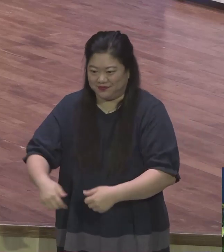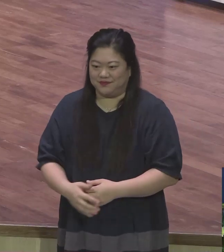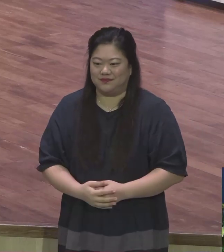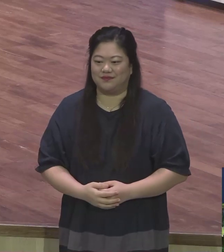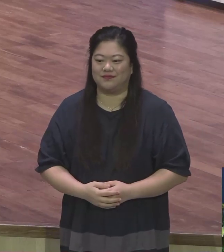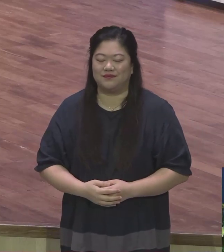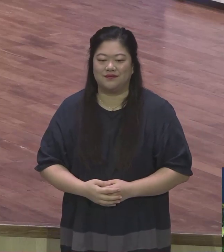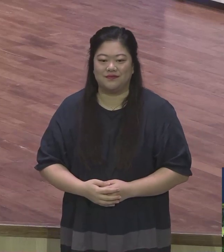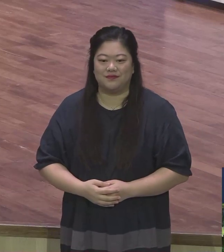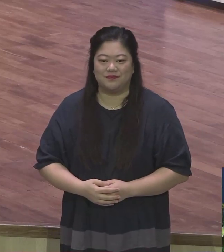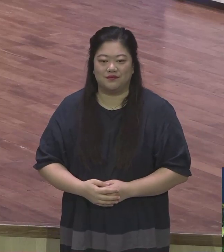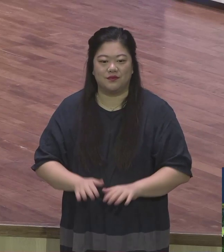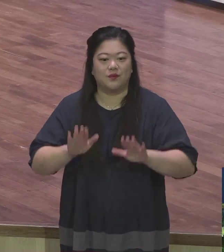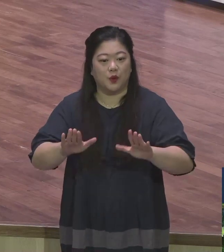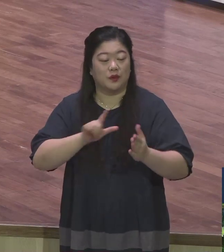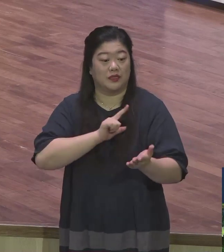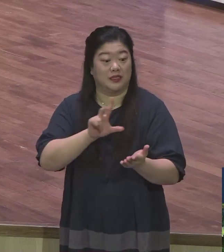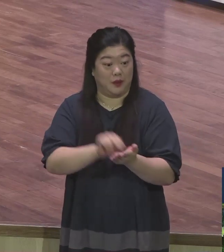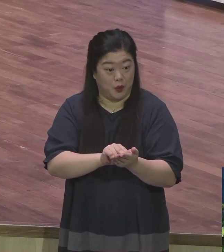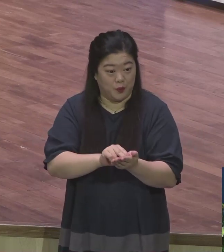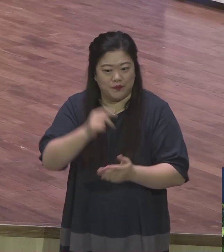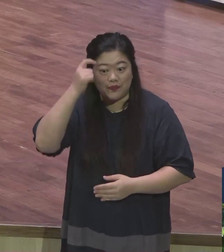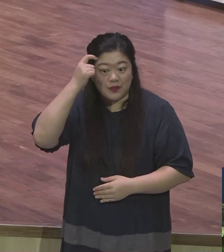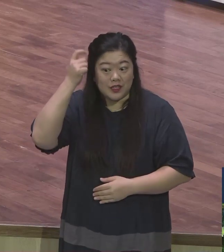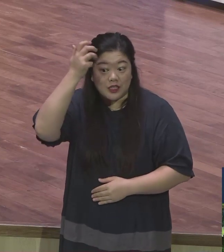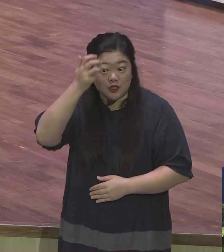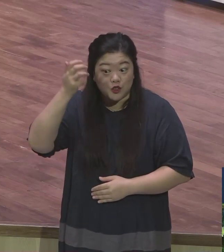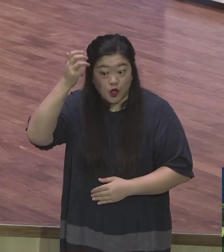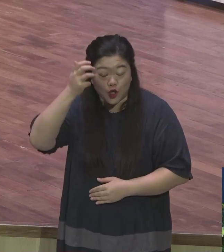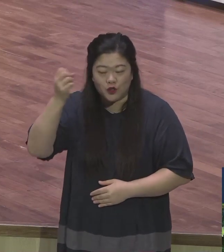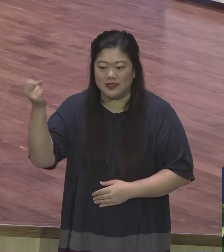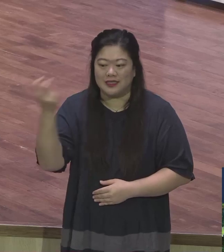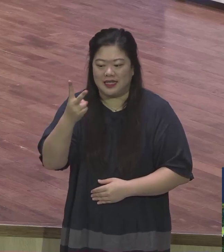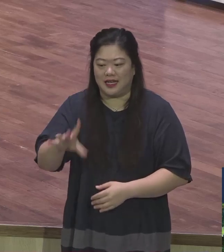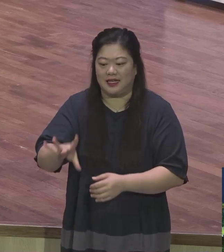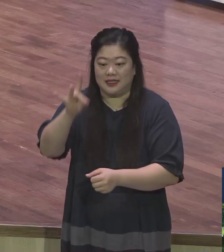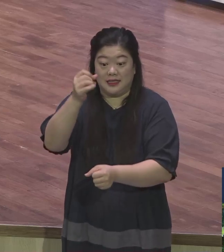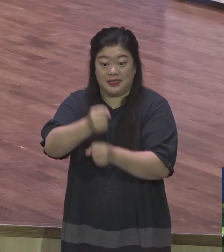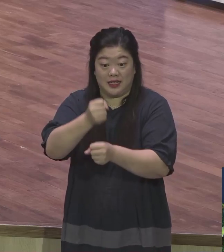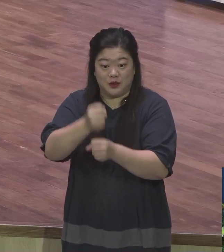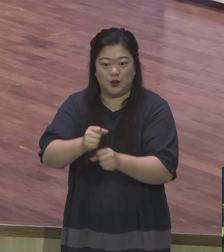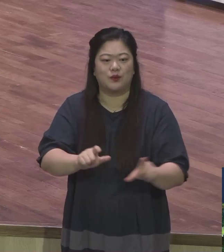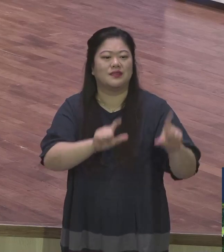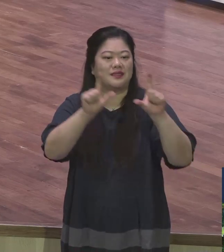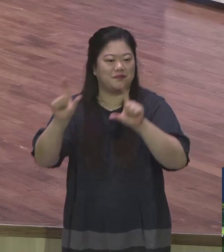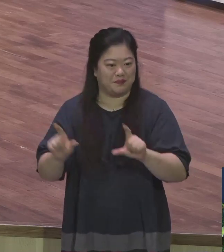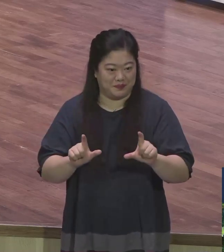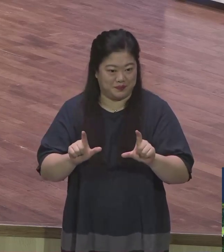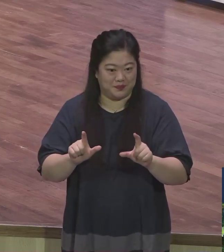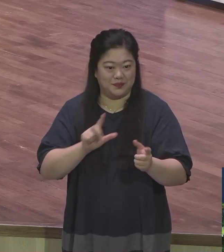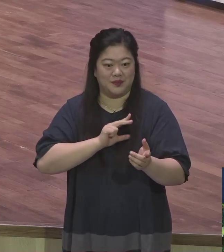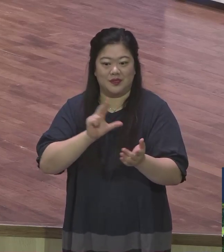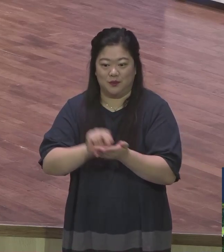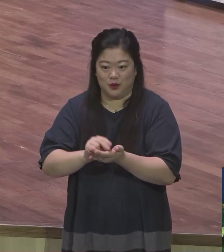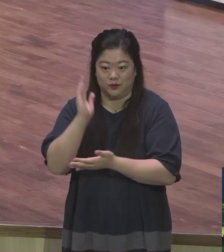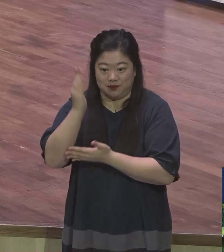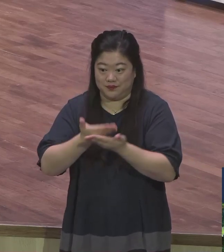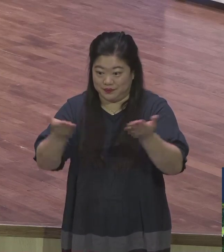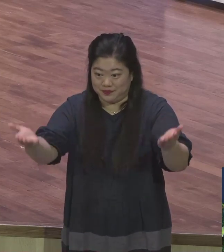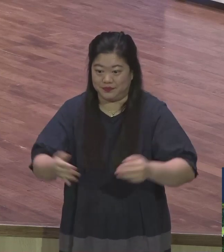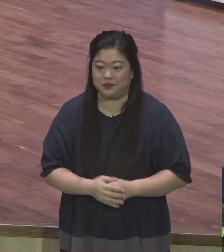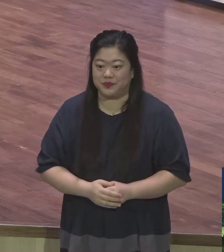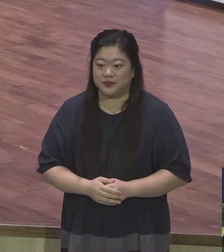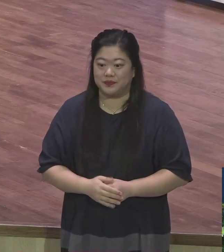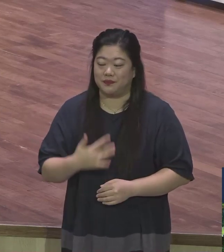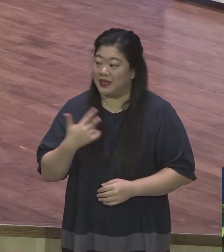자, 이걸로 말씀 가지고 영적 재창조의 삶이란 제모로 말씀을 드립니다. 지난 한 주간